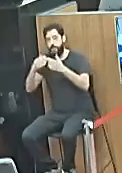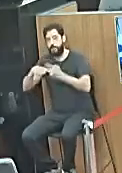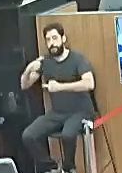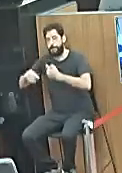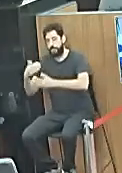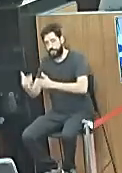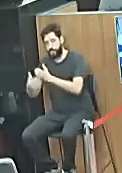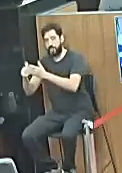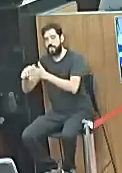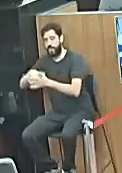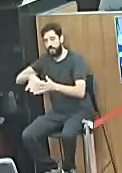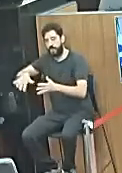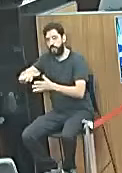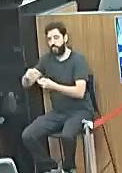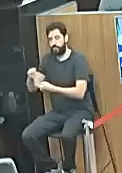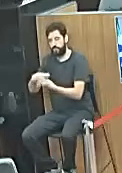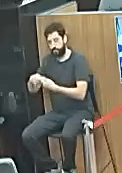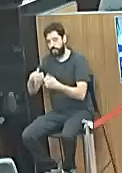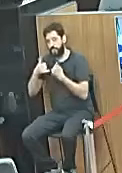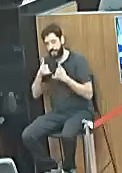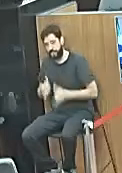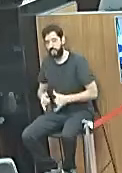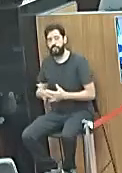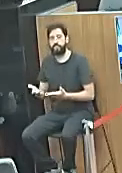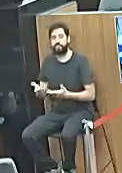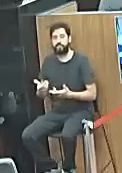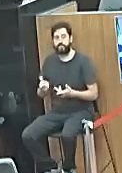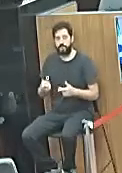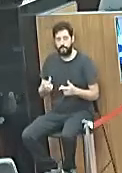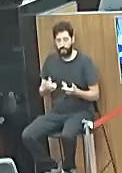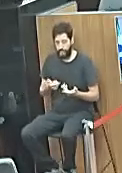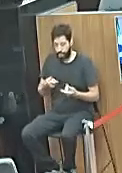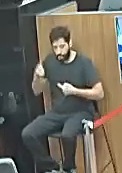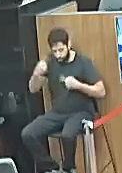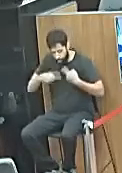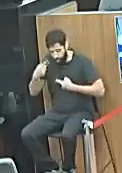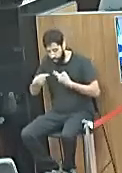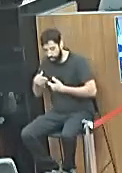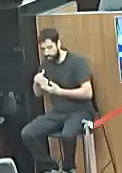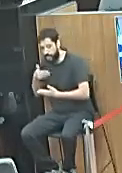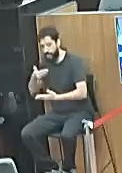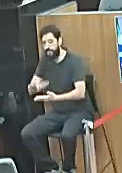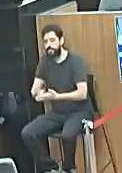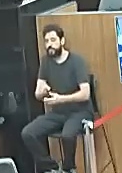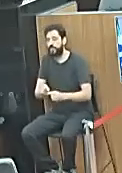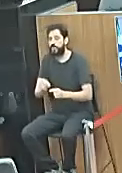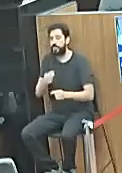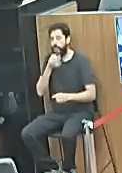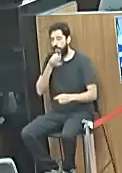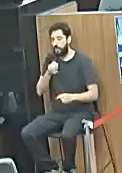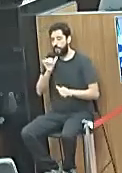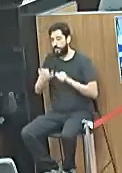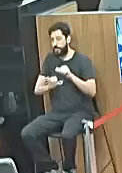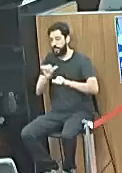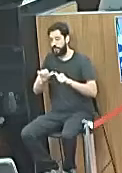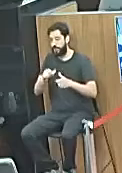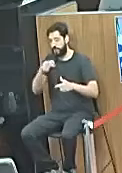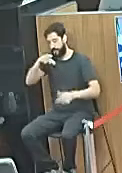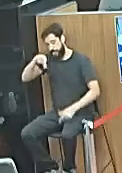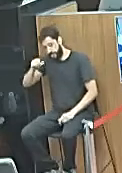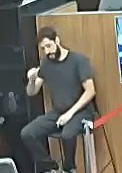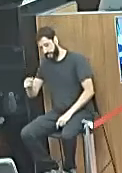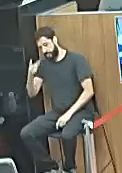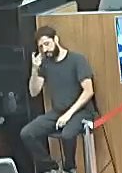econômico regional e energia começaram as discussões foram apresentadas sugestões de alteração no ppa g